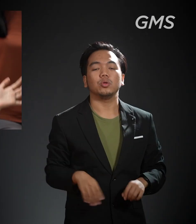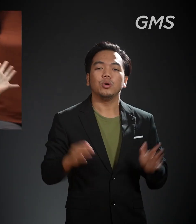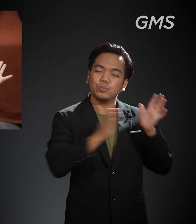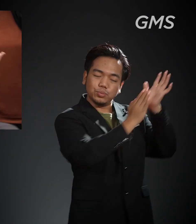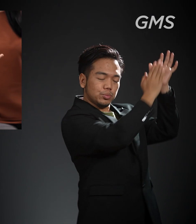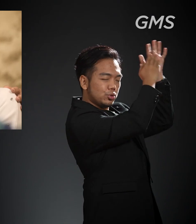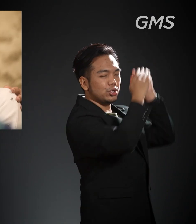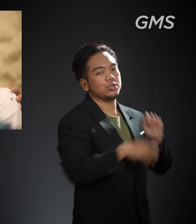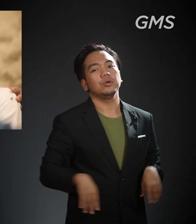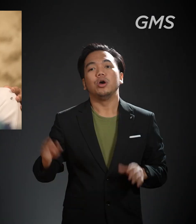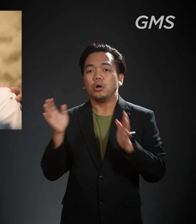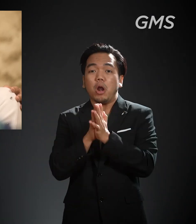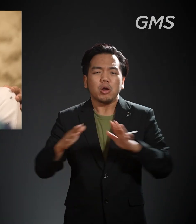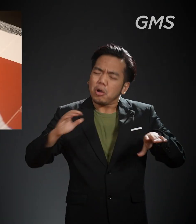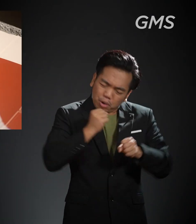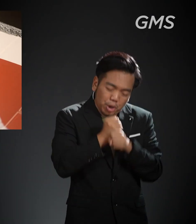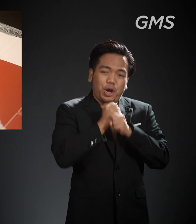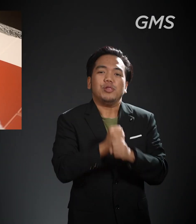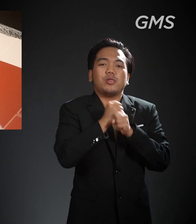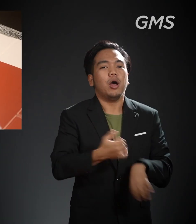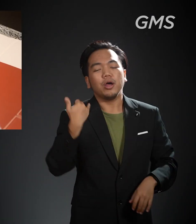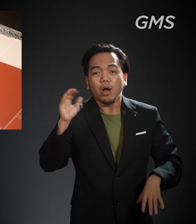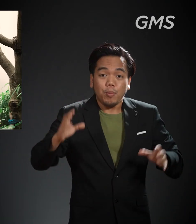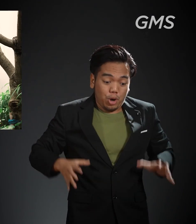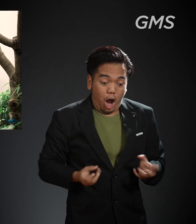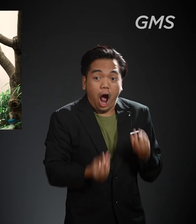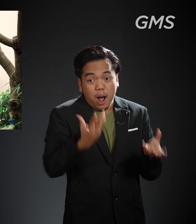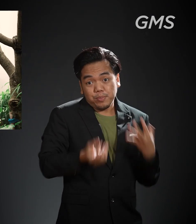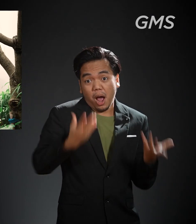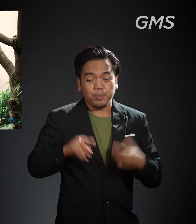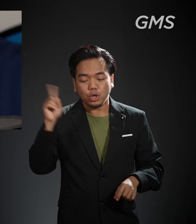kelihatan berkuda dan berapi-api itu berada di kanan kiri.